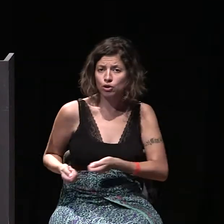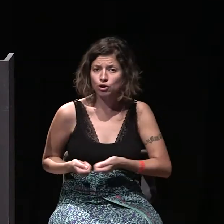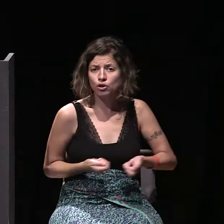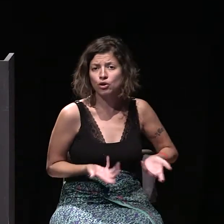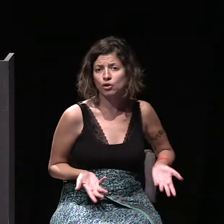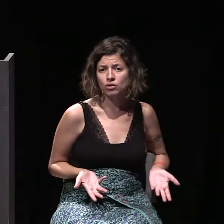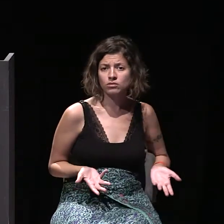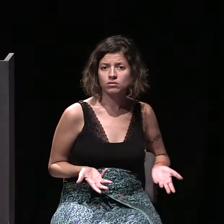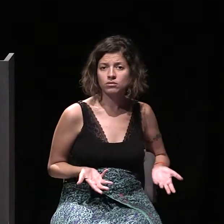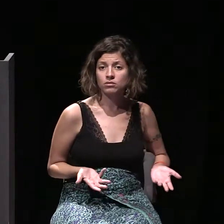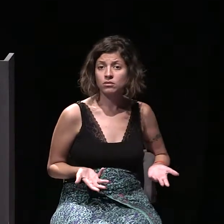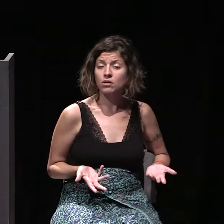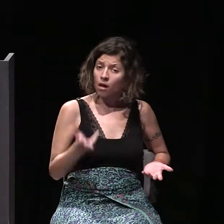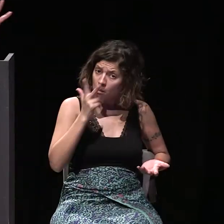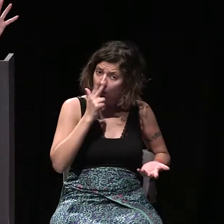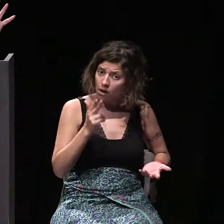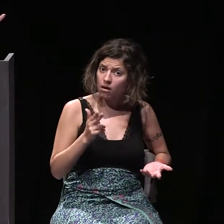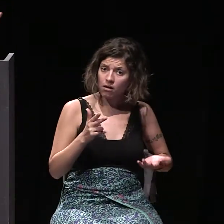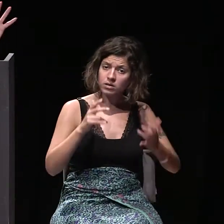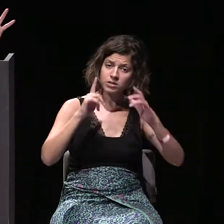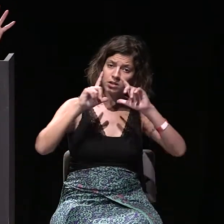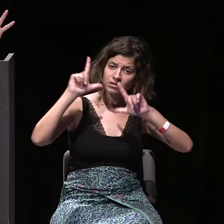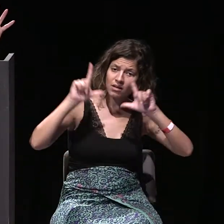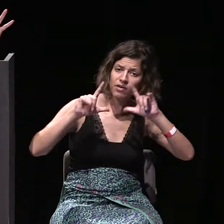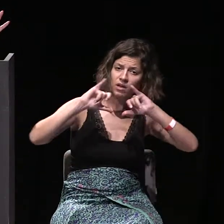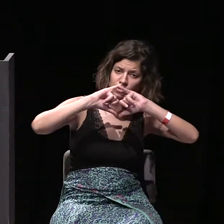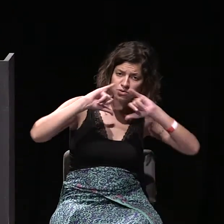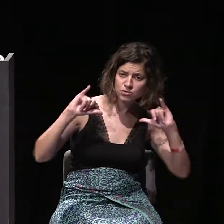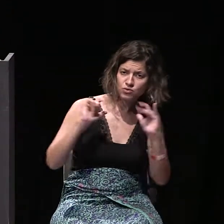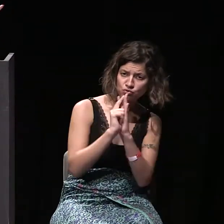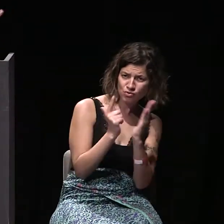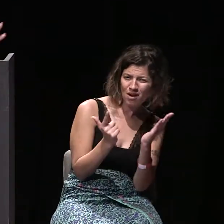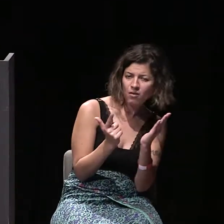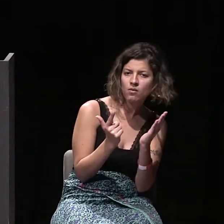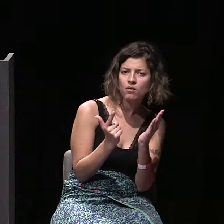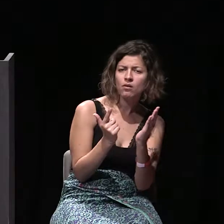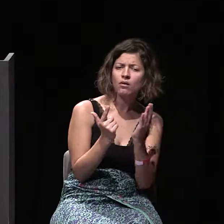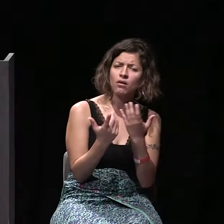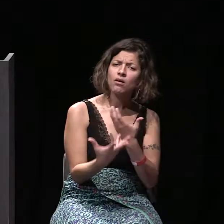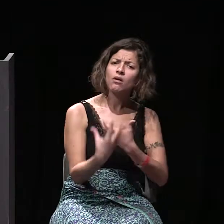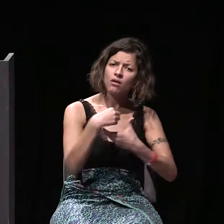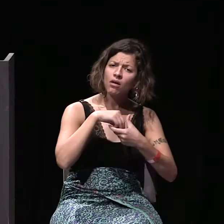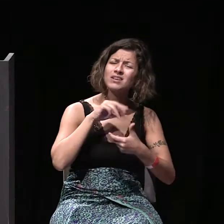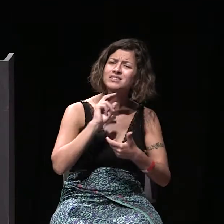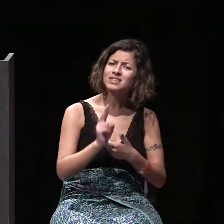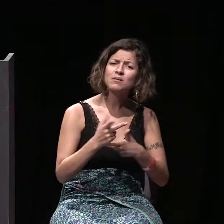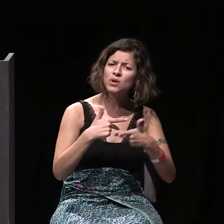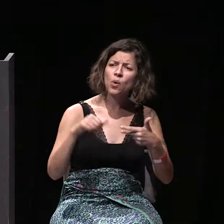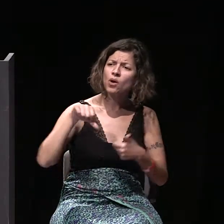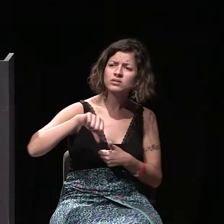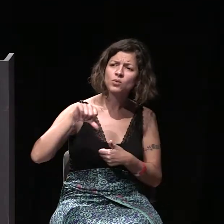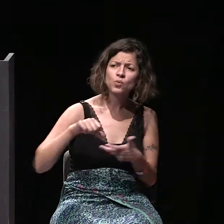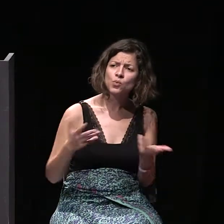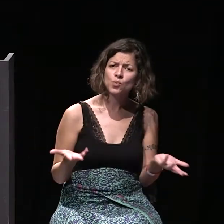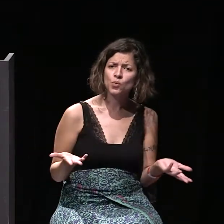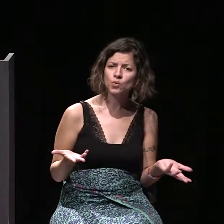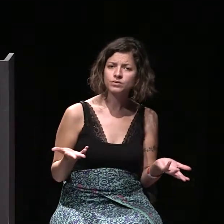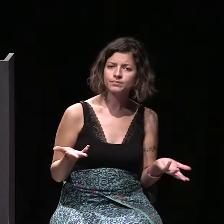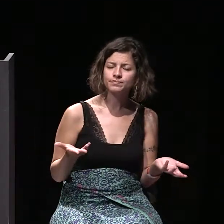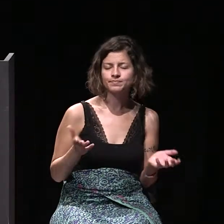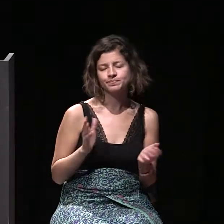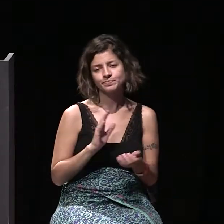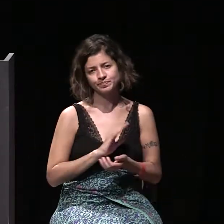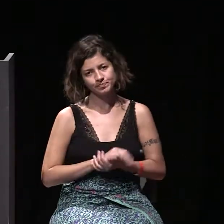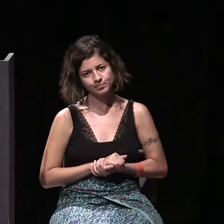a mídia está contribuindo muito para colocar essa população adolescente nas manchetes negativas. 1 de